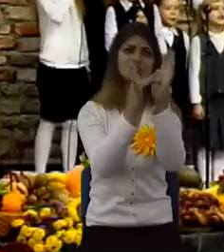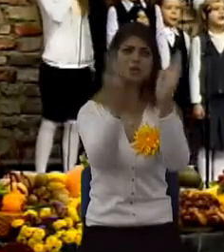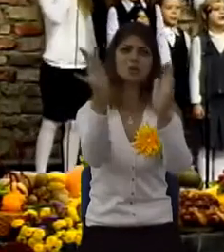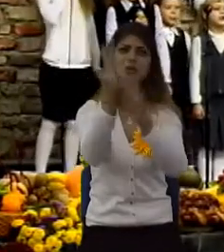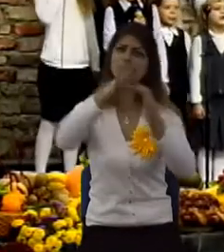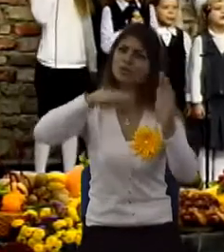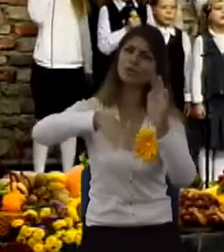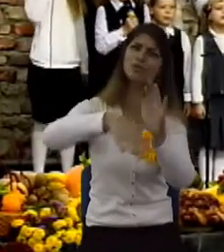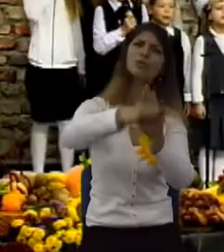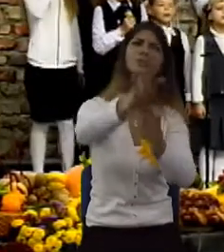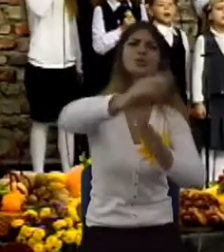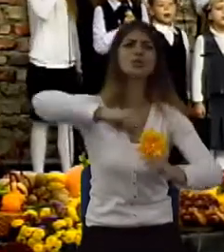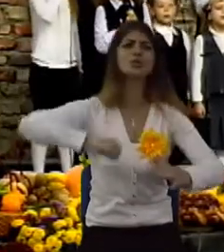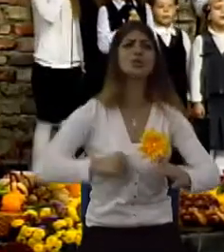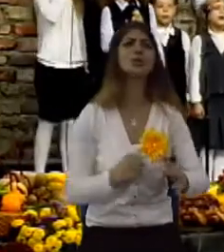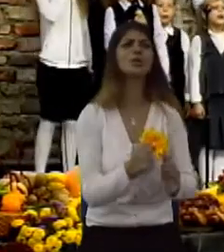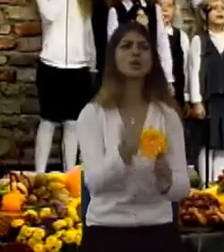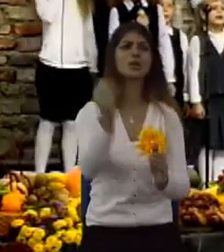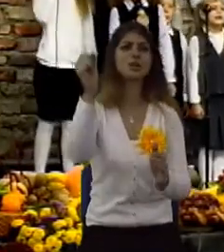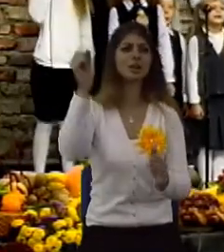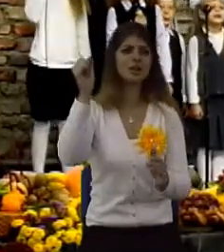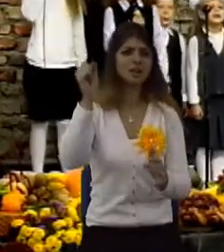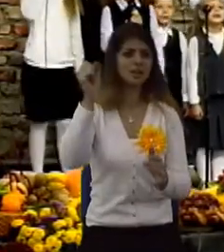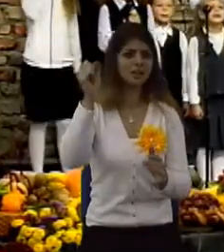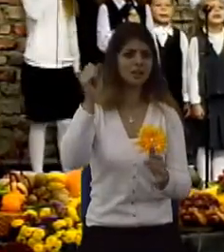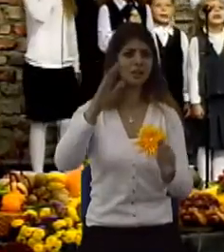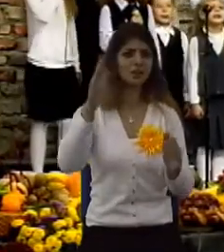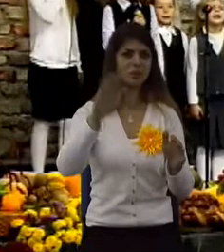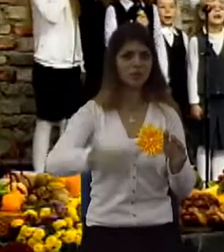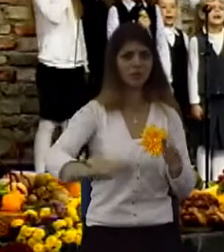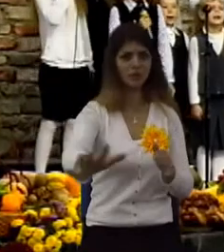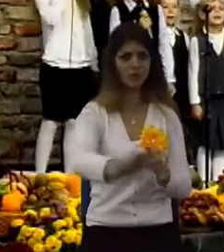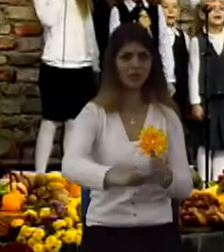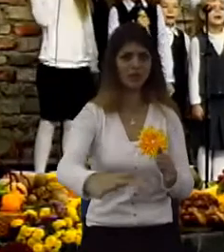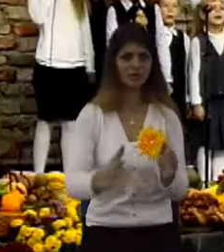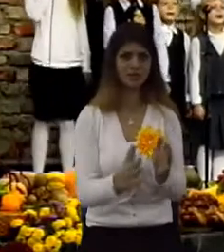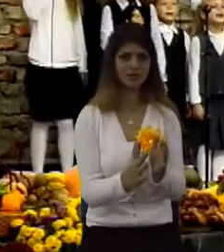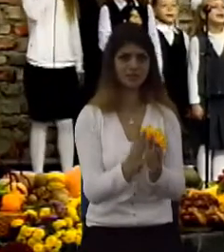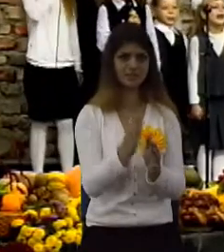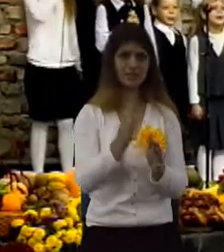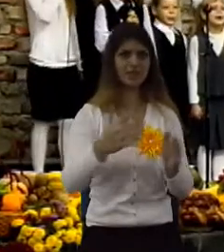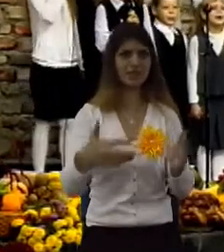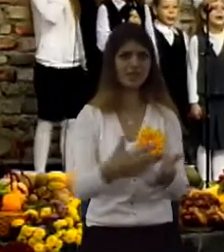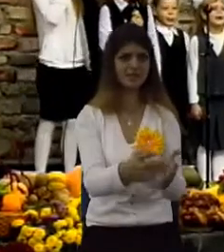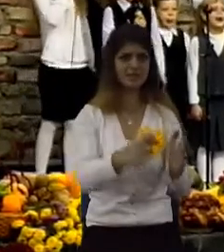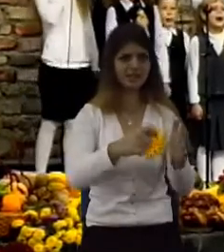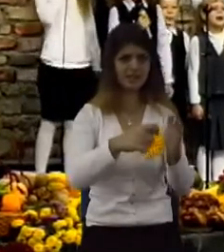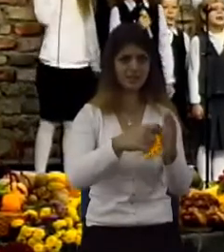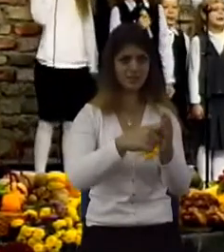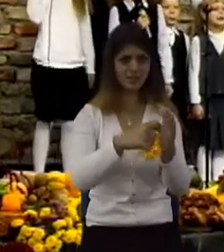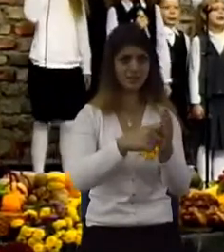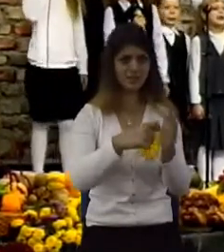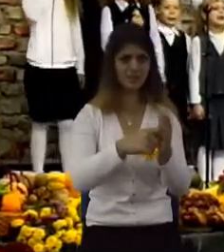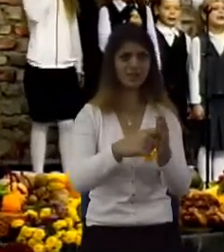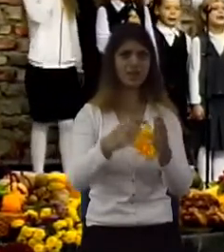Христос лучший друг, поле взрасти, нас накормил, небо для